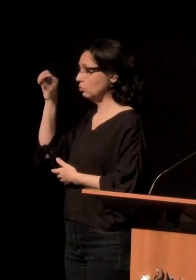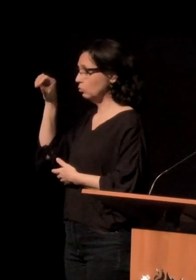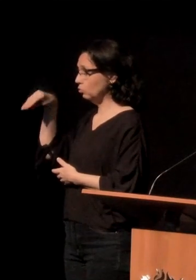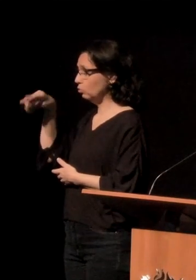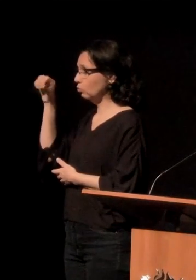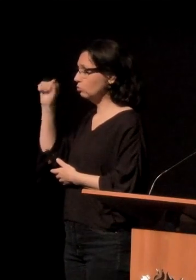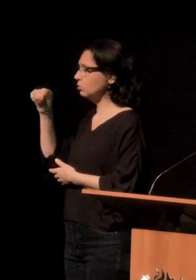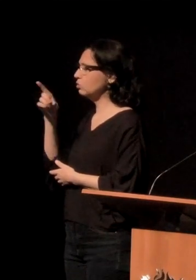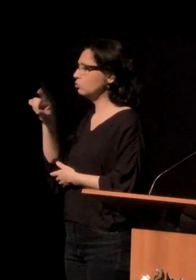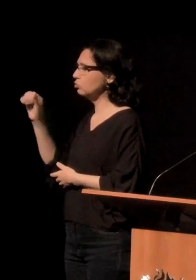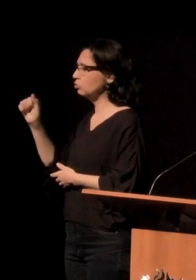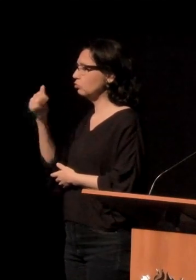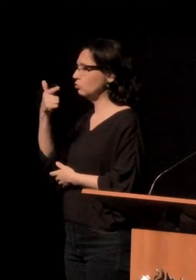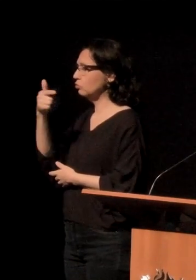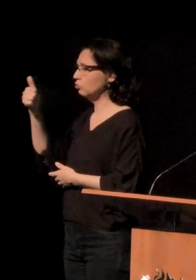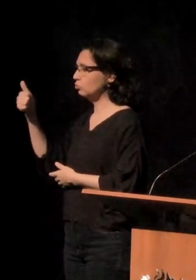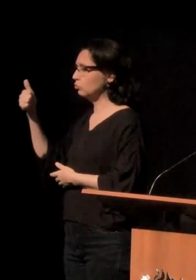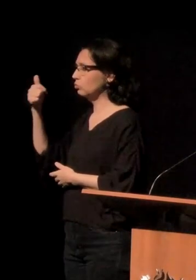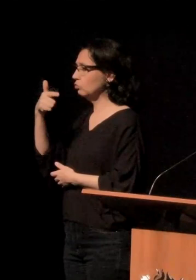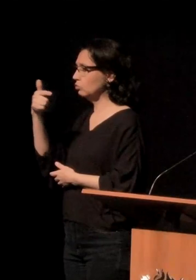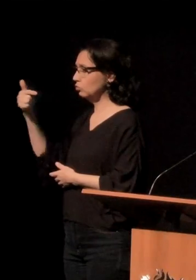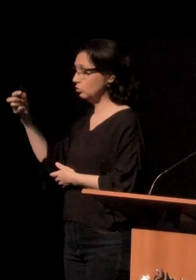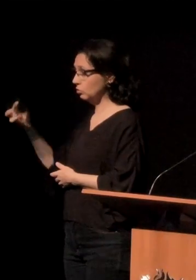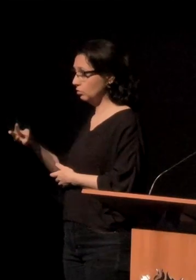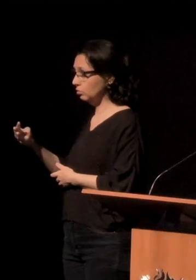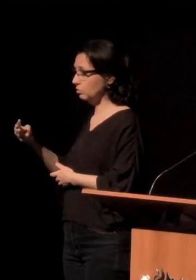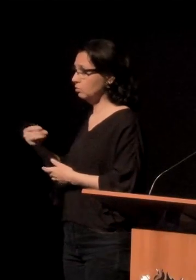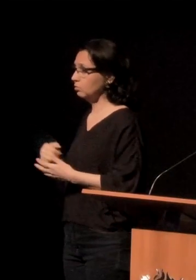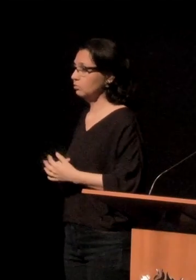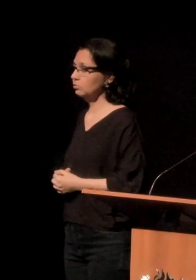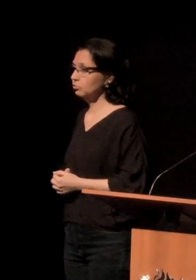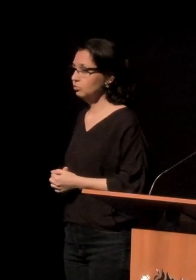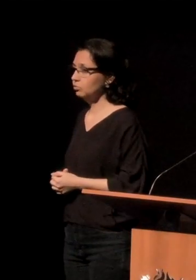Redonda no dia 21 e 23 mas vou levar